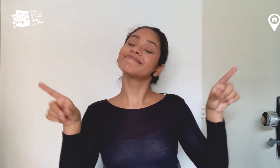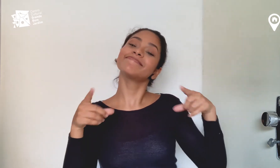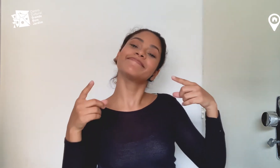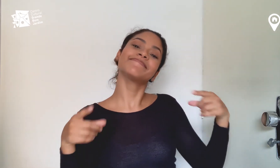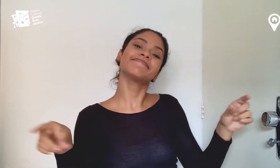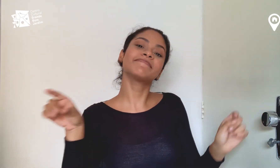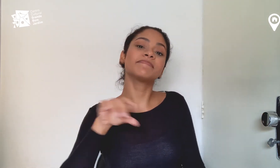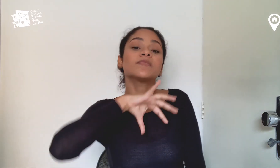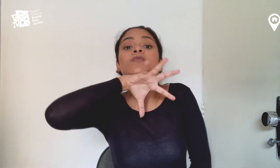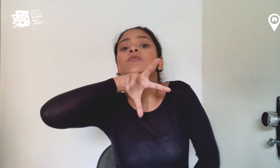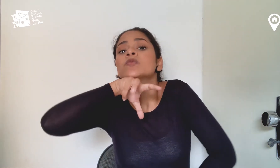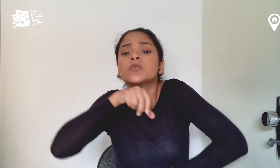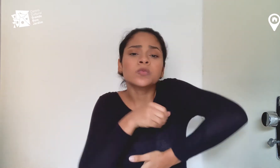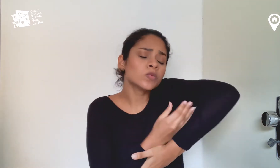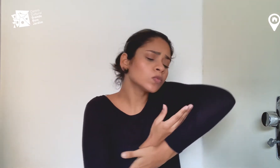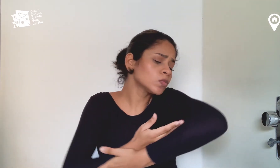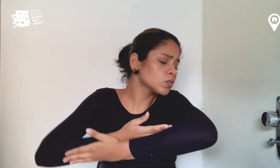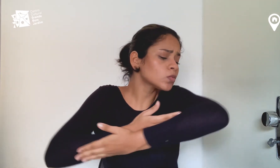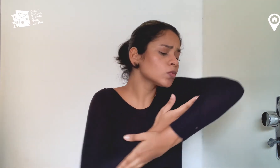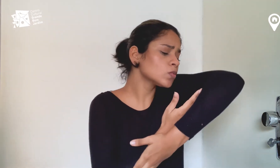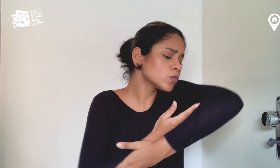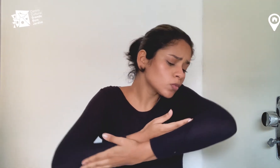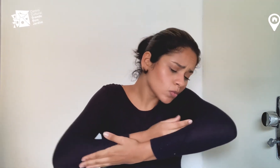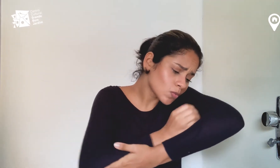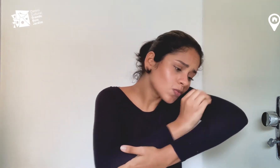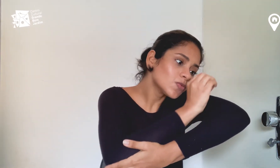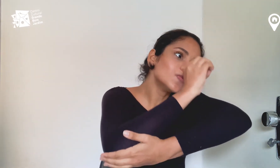Um filhote de leão, um raio da manhã,